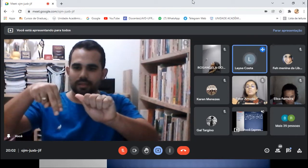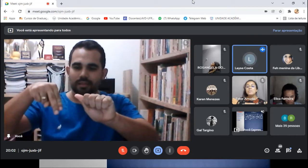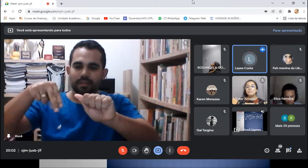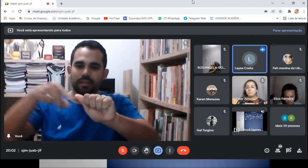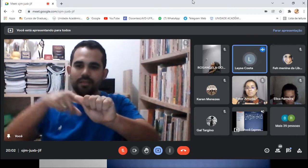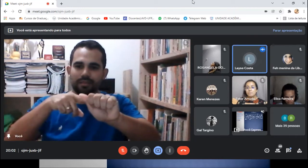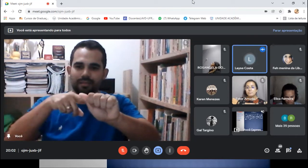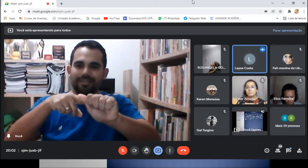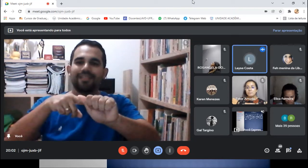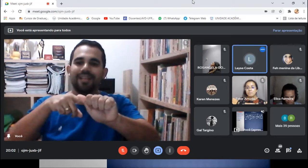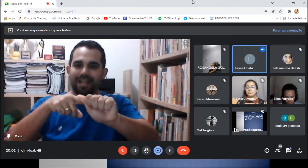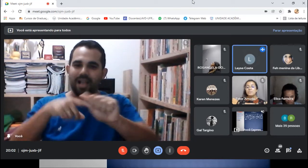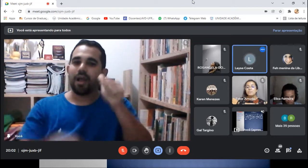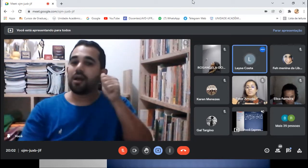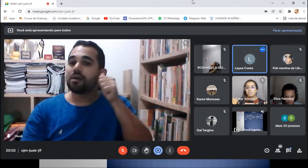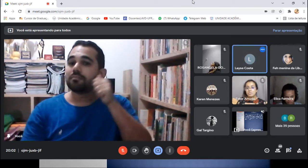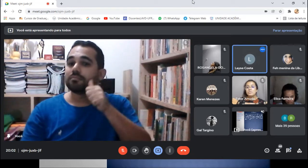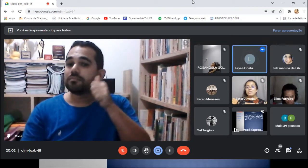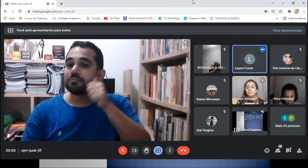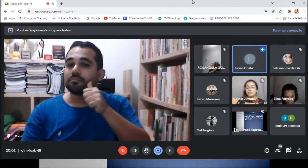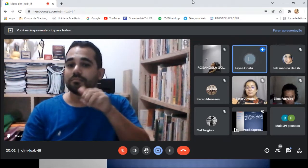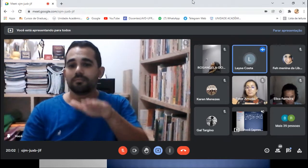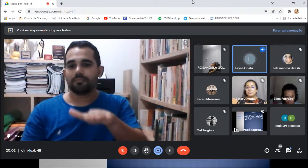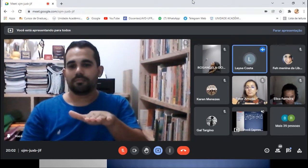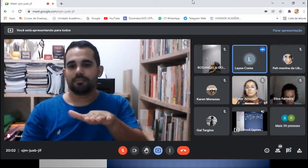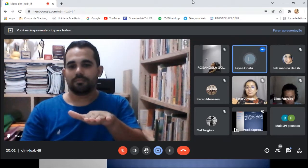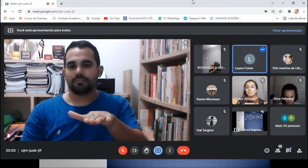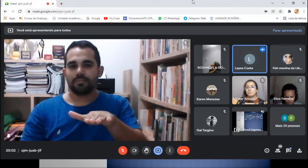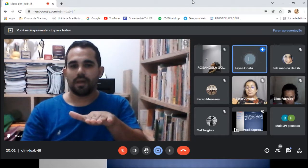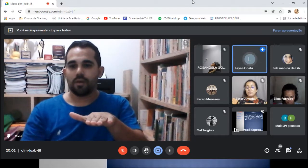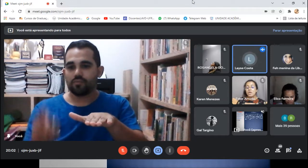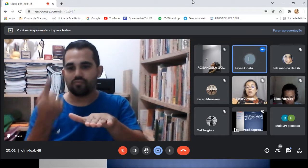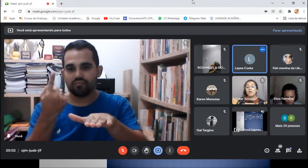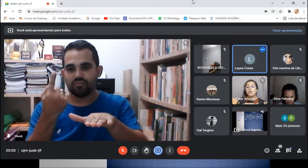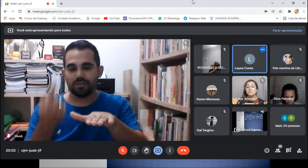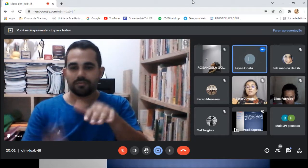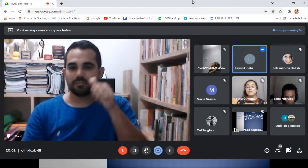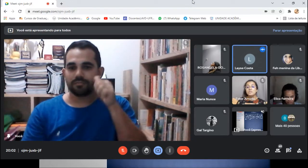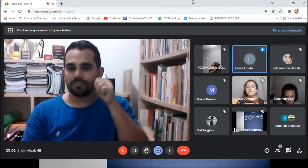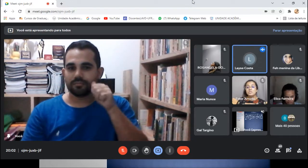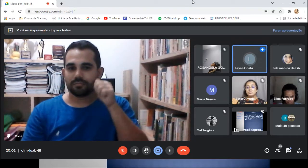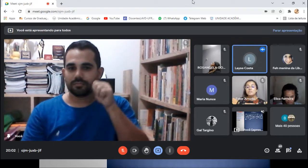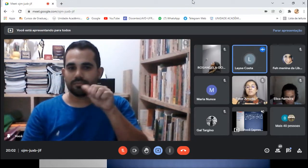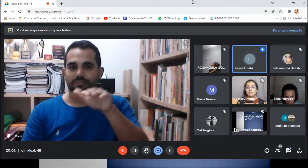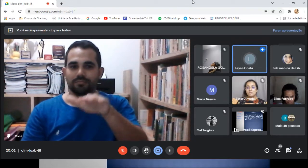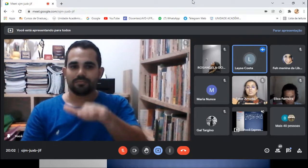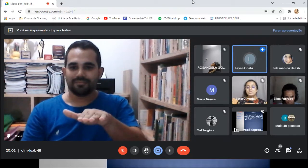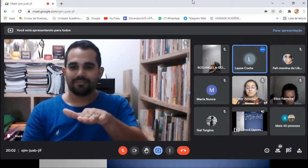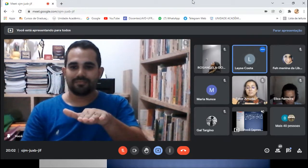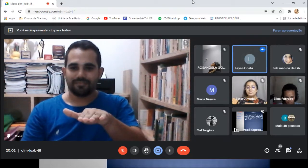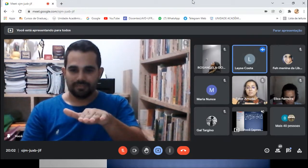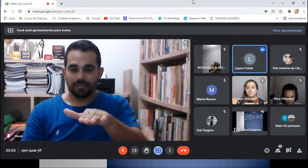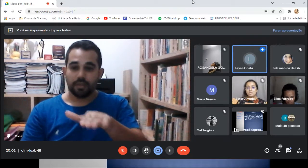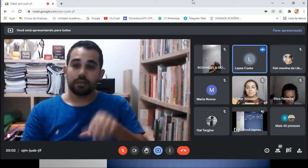palavra menina. Então, final N com A, forma essa, né? E o sinal, esse aí, é o